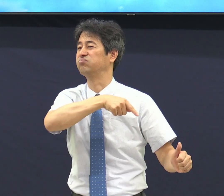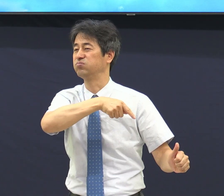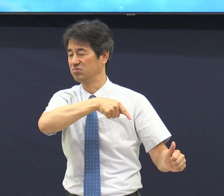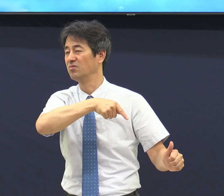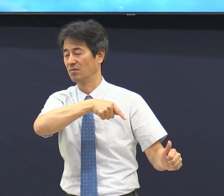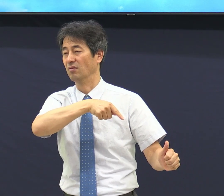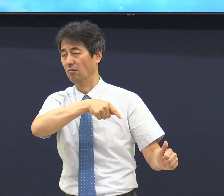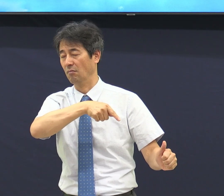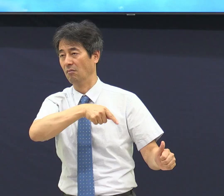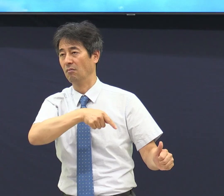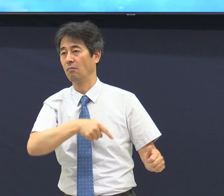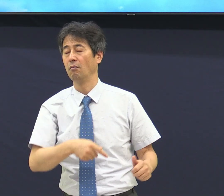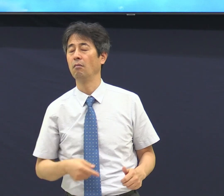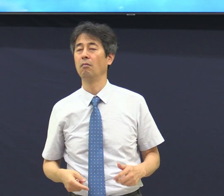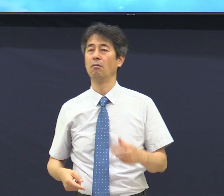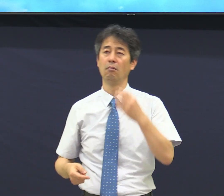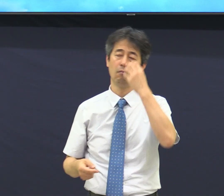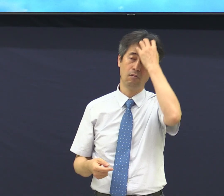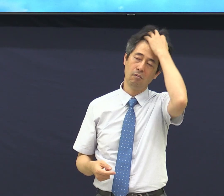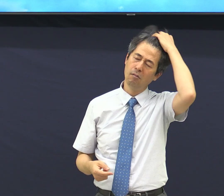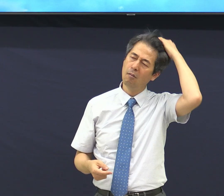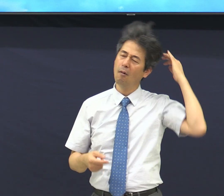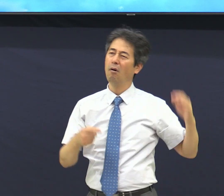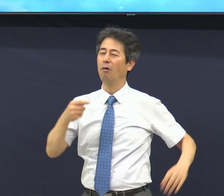하나님의 섭리인 것입니다.